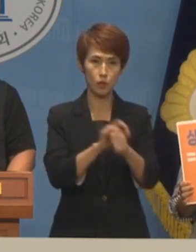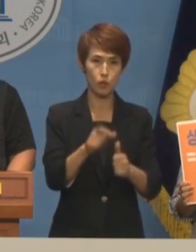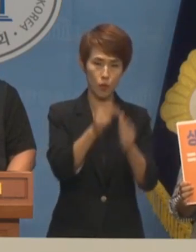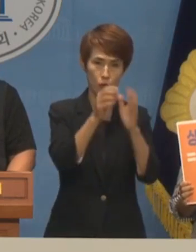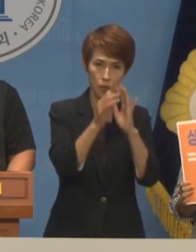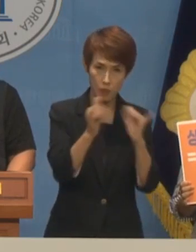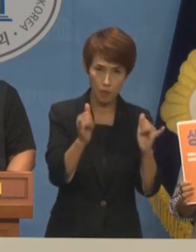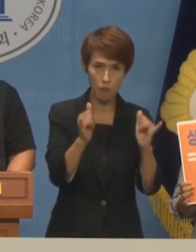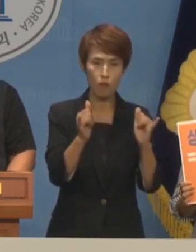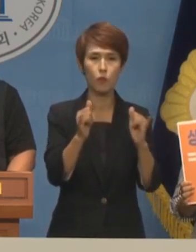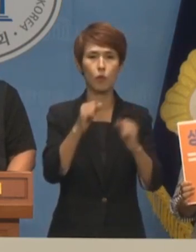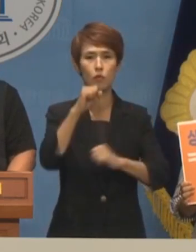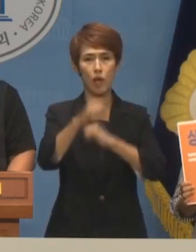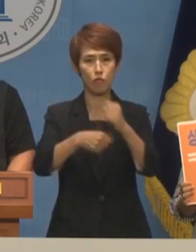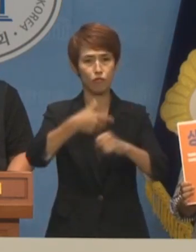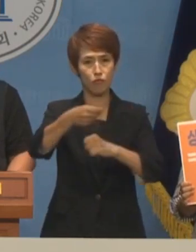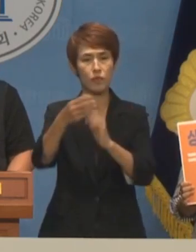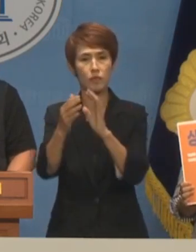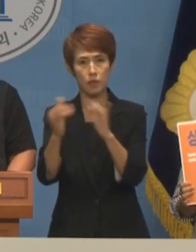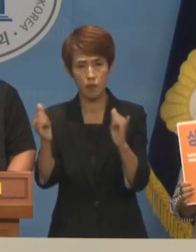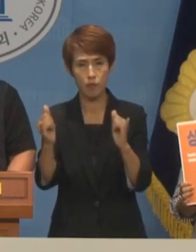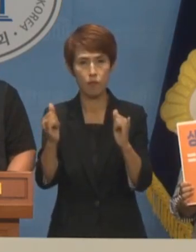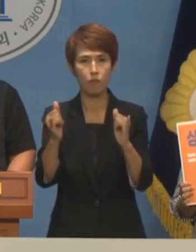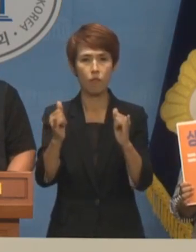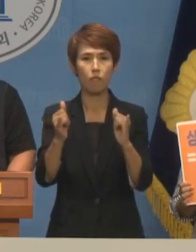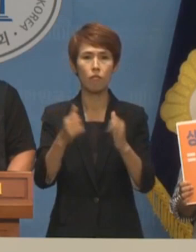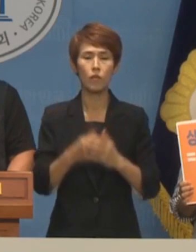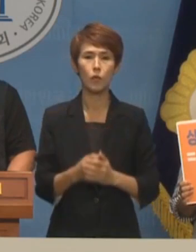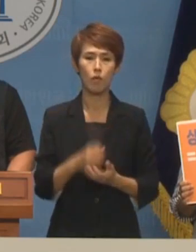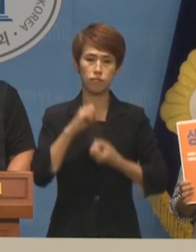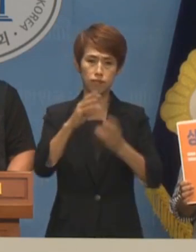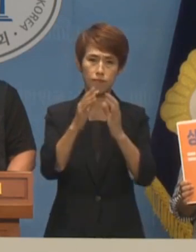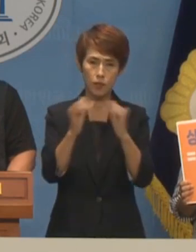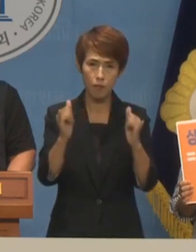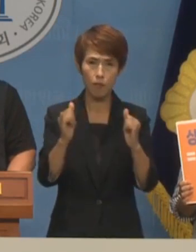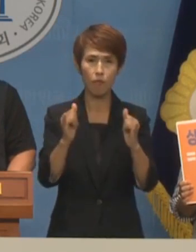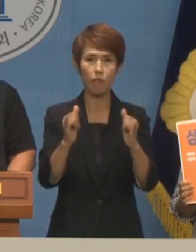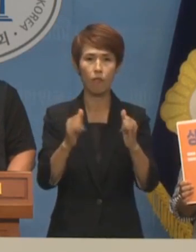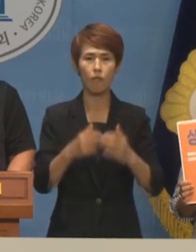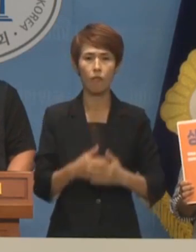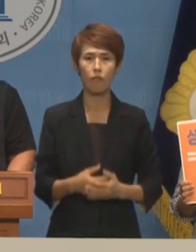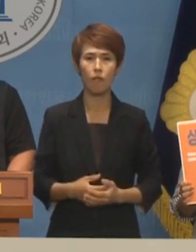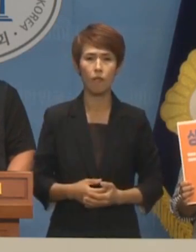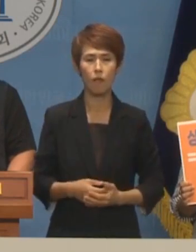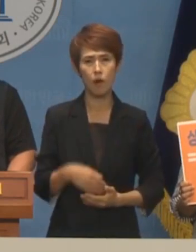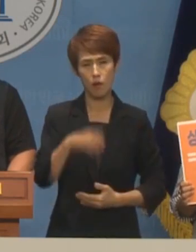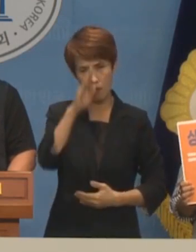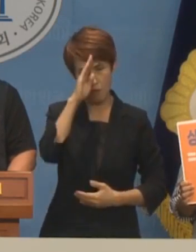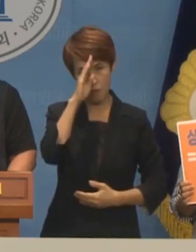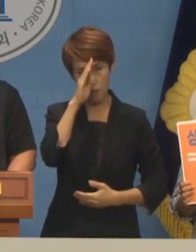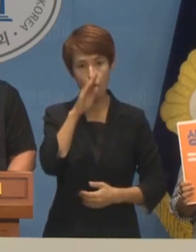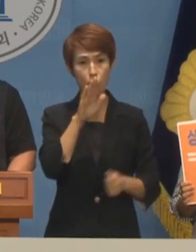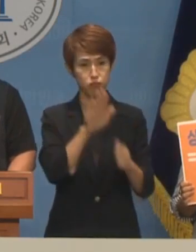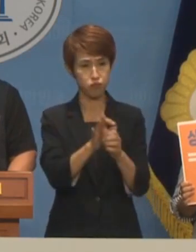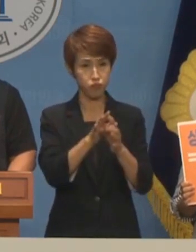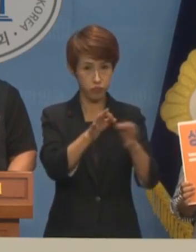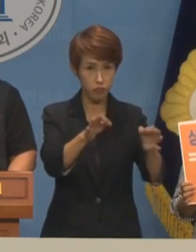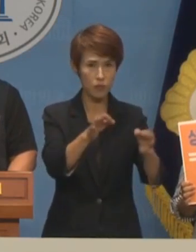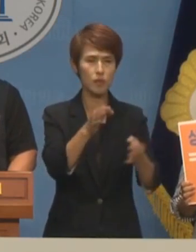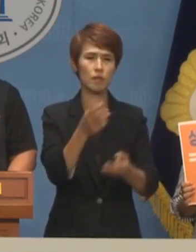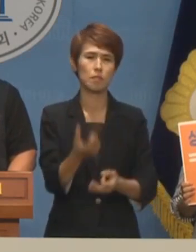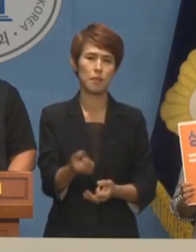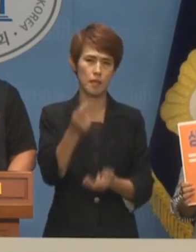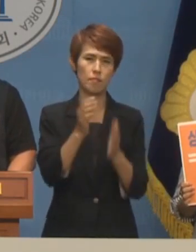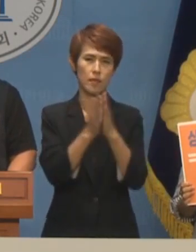프리랜서, 자영업자, 플랫폼 노동자, 저소득 취약계층 노동자들은 상병급여 제도가 하루빨리